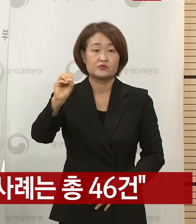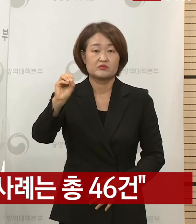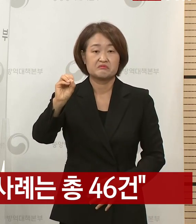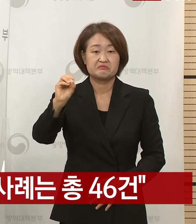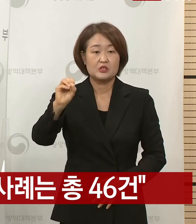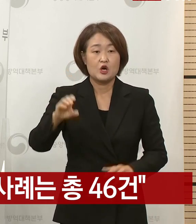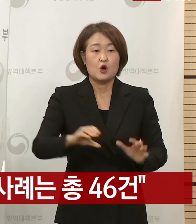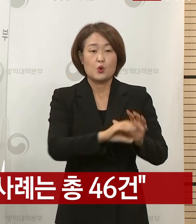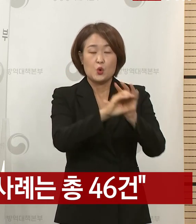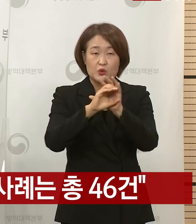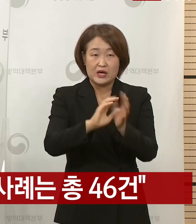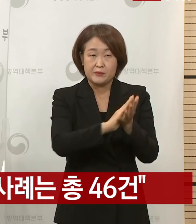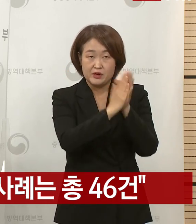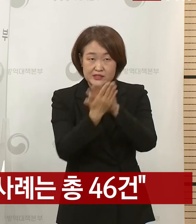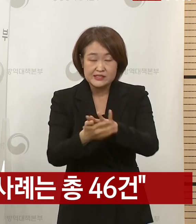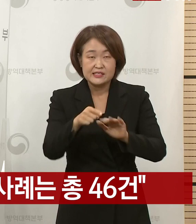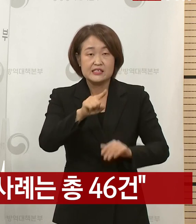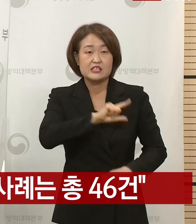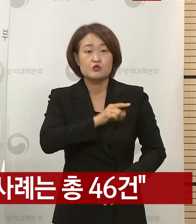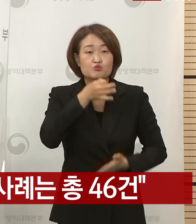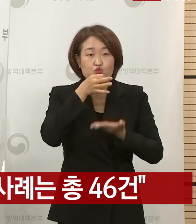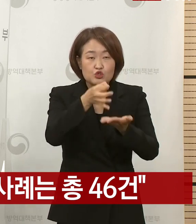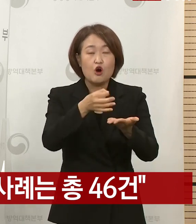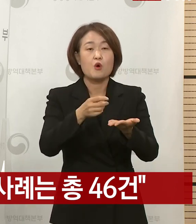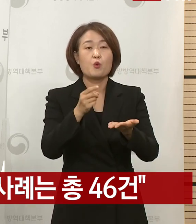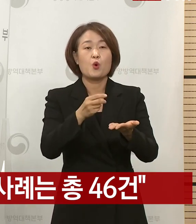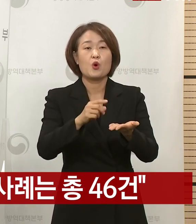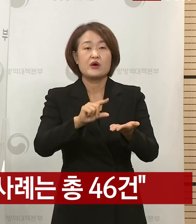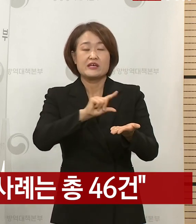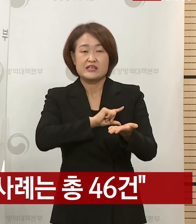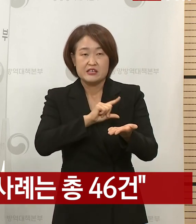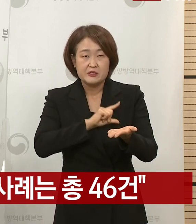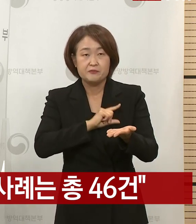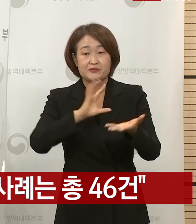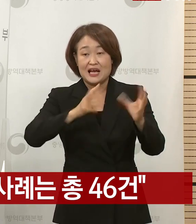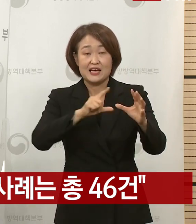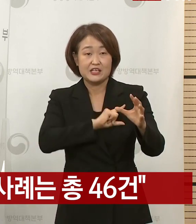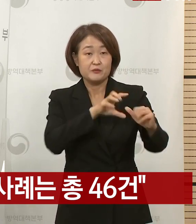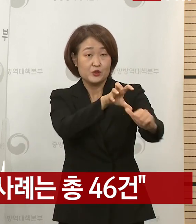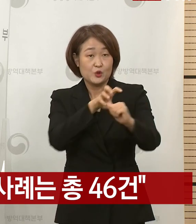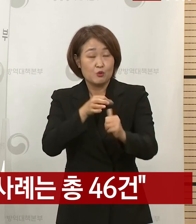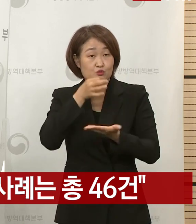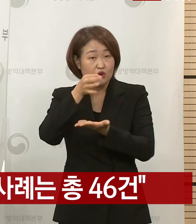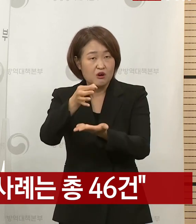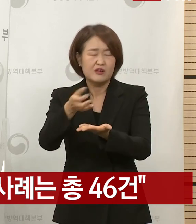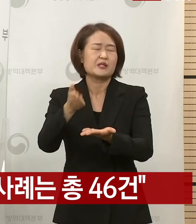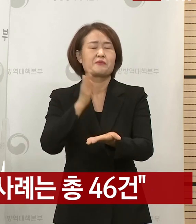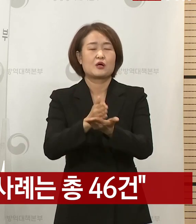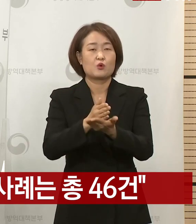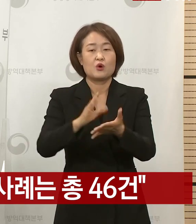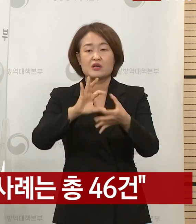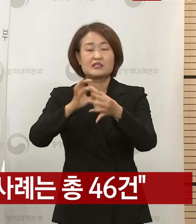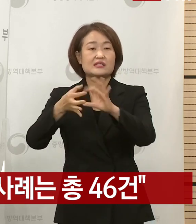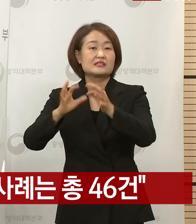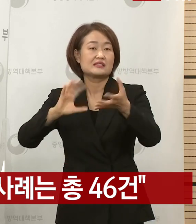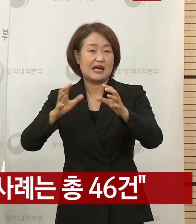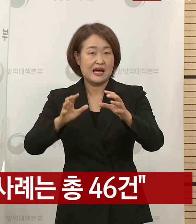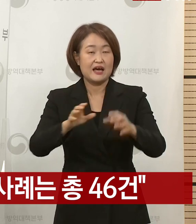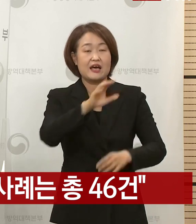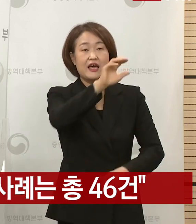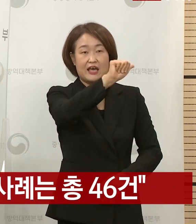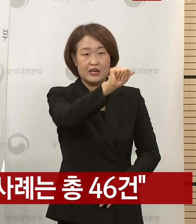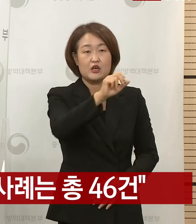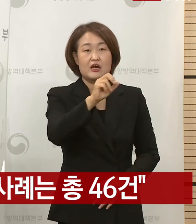국가명으로 사용한 변이 바이러스에 대해서 알파, 베타, 감마, 델타 등의 그리스 알파벳을 활용한